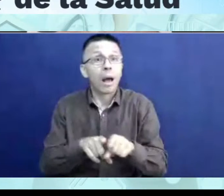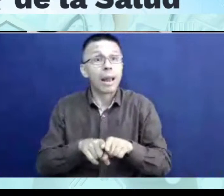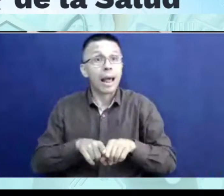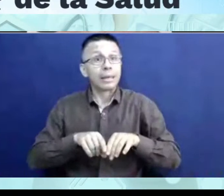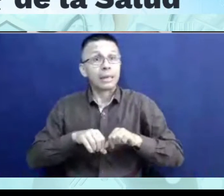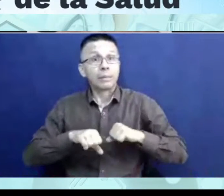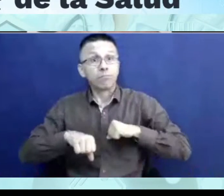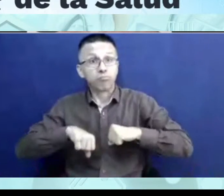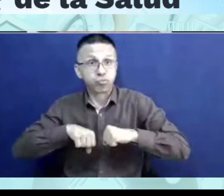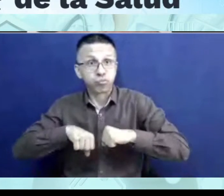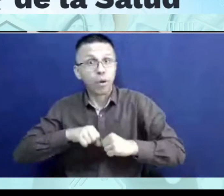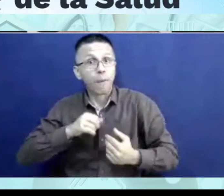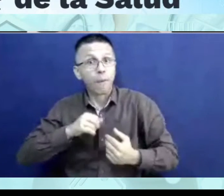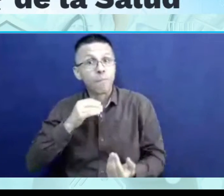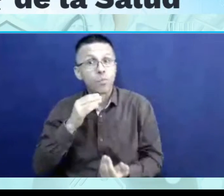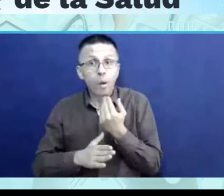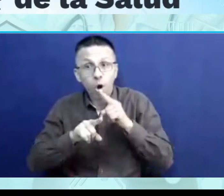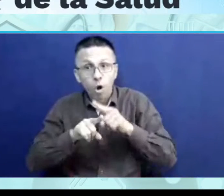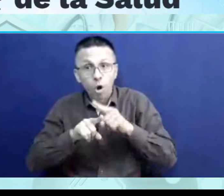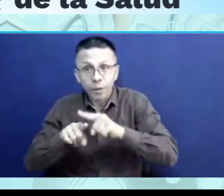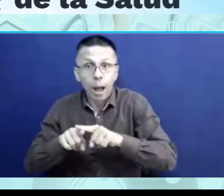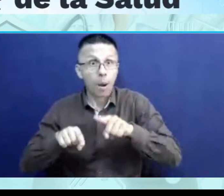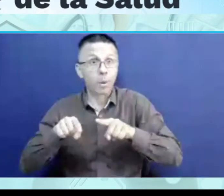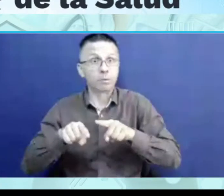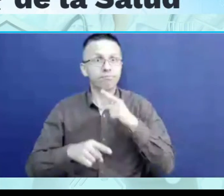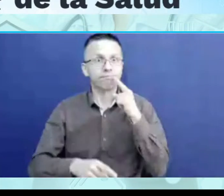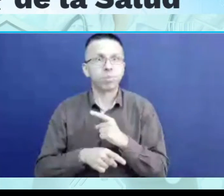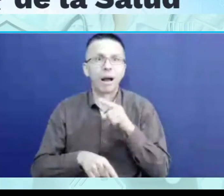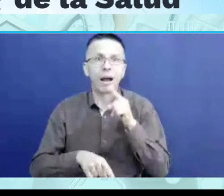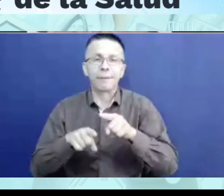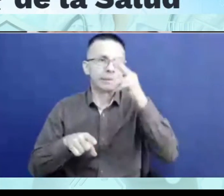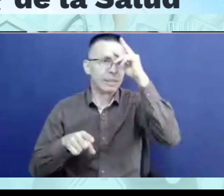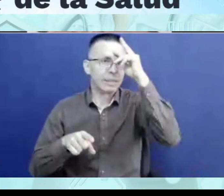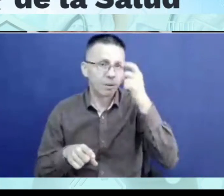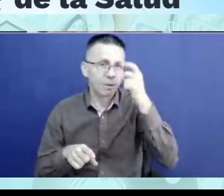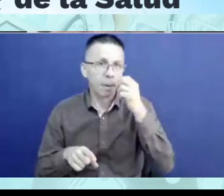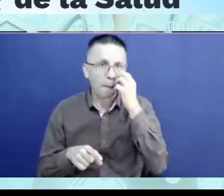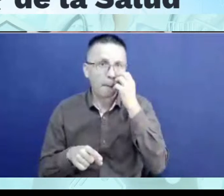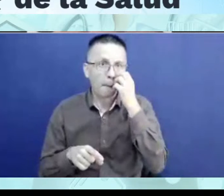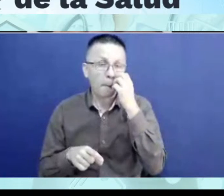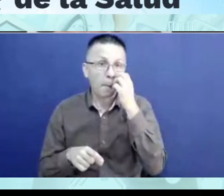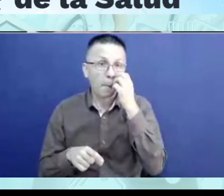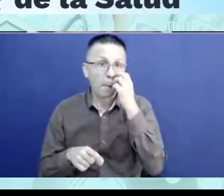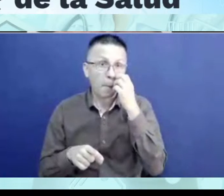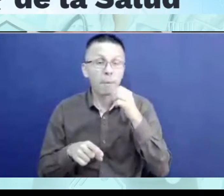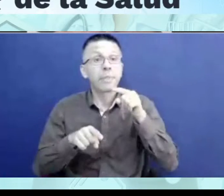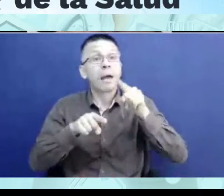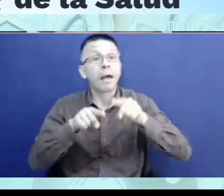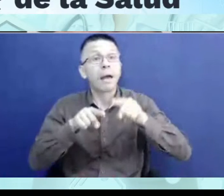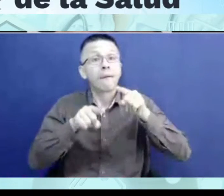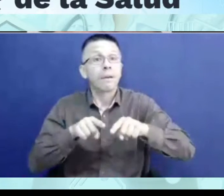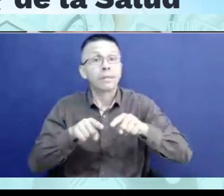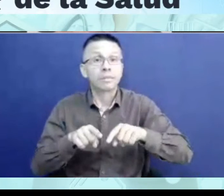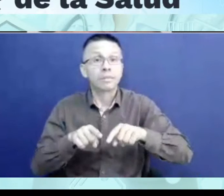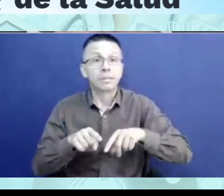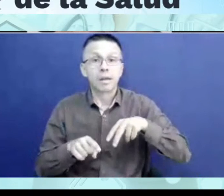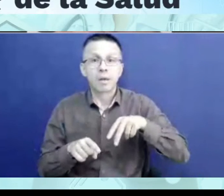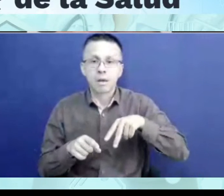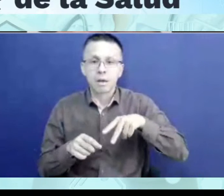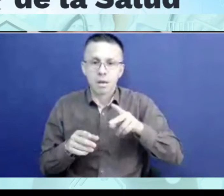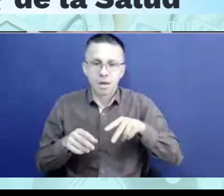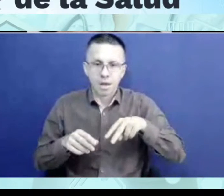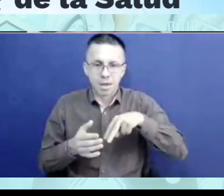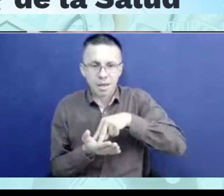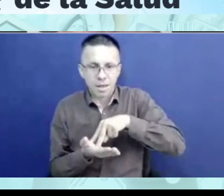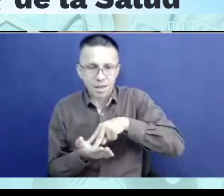con aciertos y con fallas, porque eso lo entendemos cuando uno empieza así a caminar, es, porque uno se tropieza, se cae, da saltos, etcétera. Pero mire lo